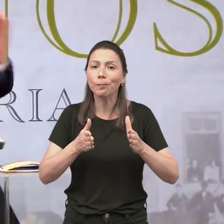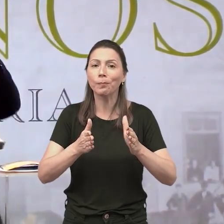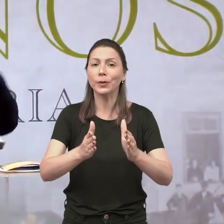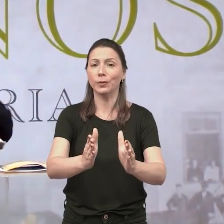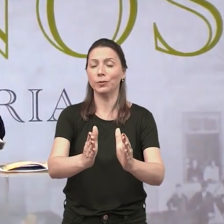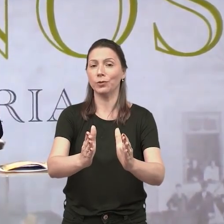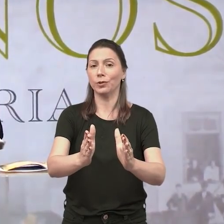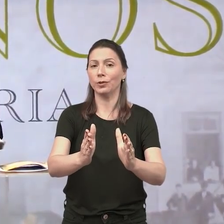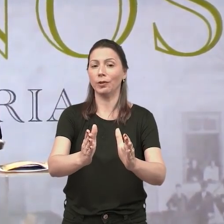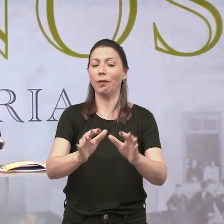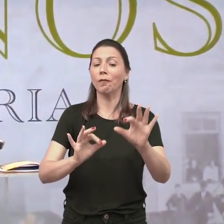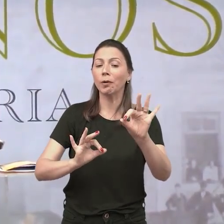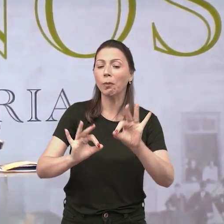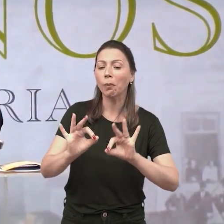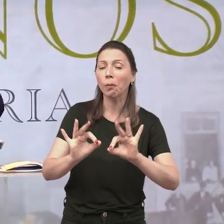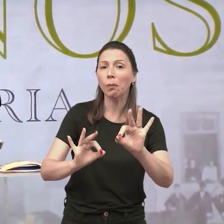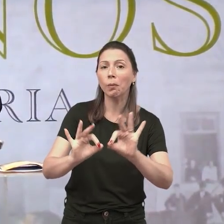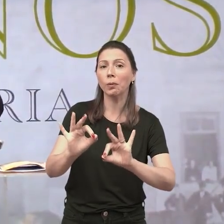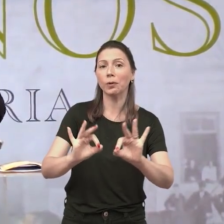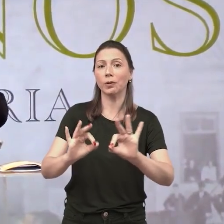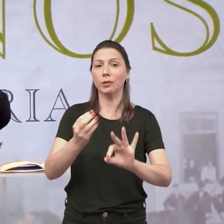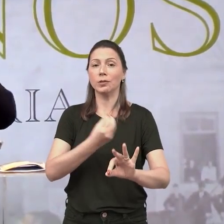Endireitará. O que significa isso?